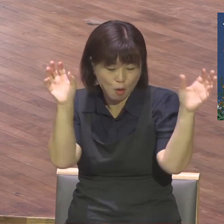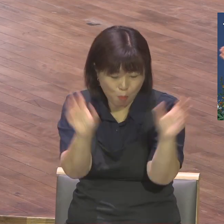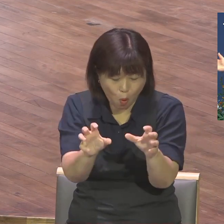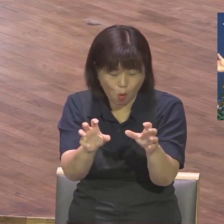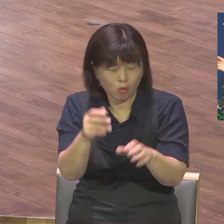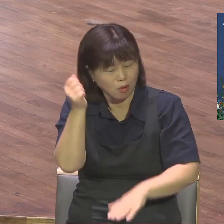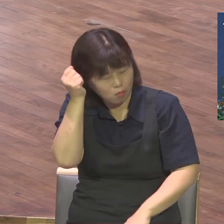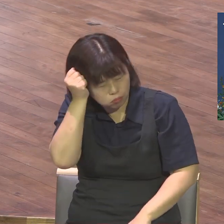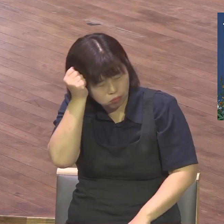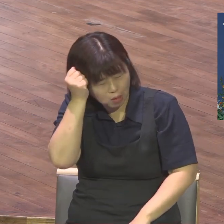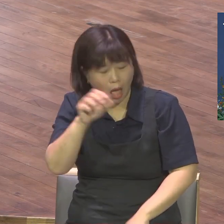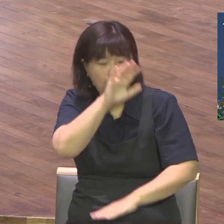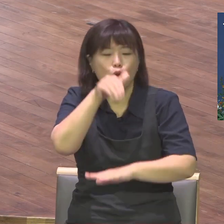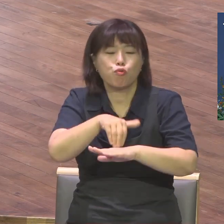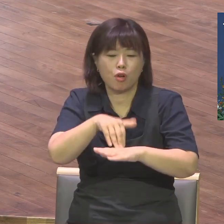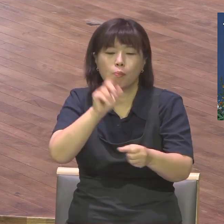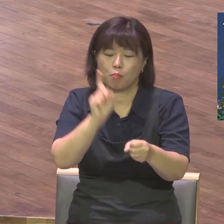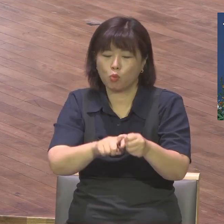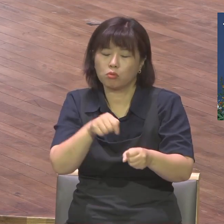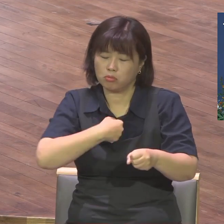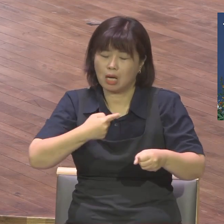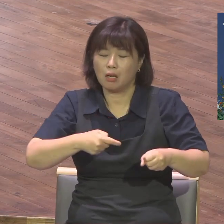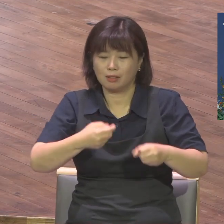그들이 와서 쉴 곳이 있다.